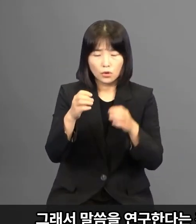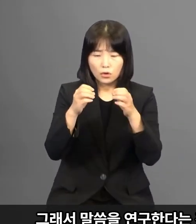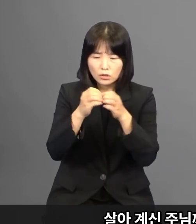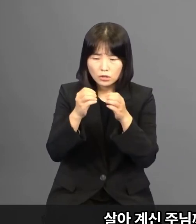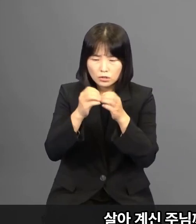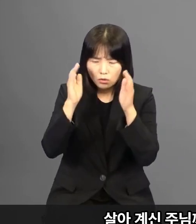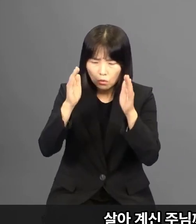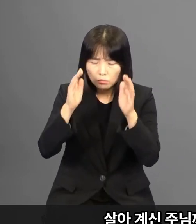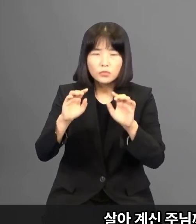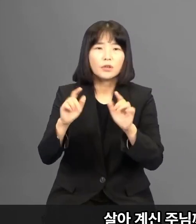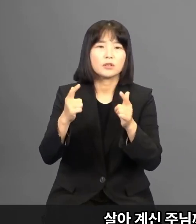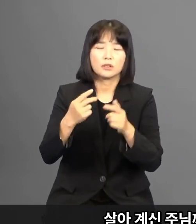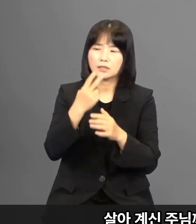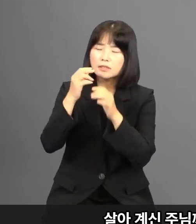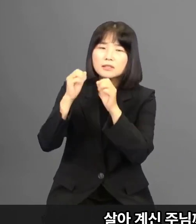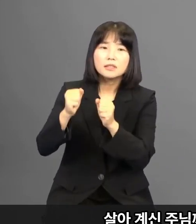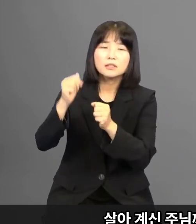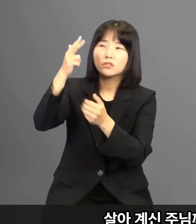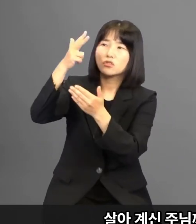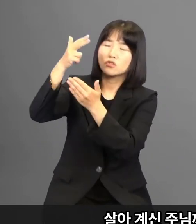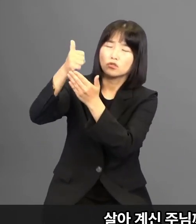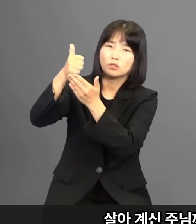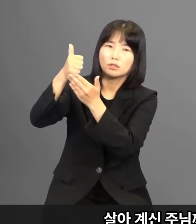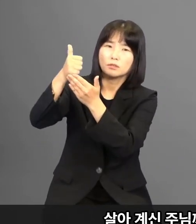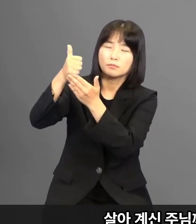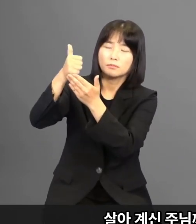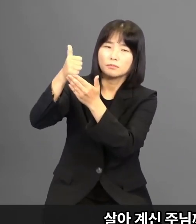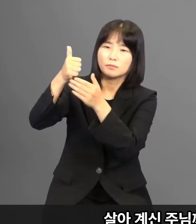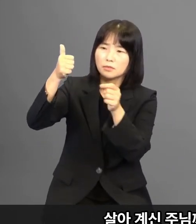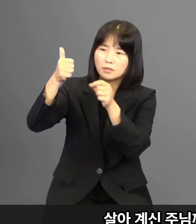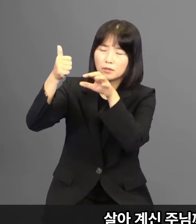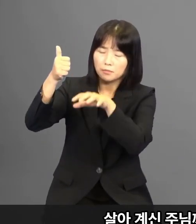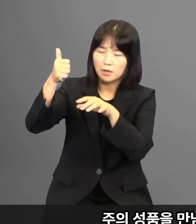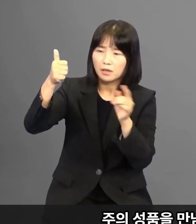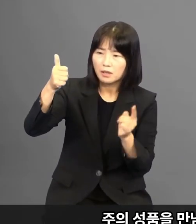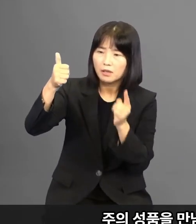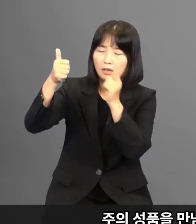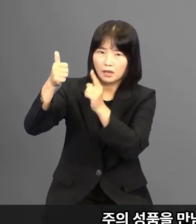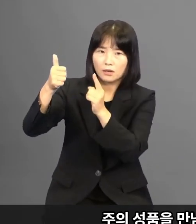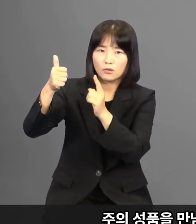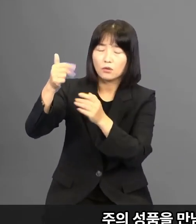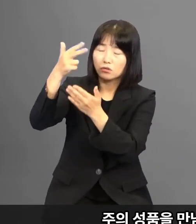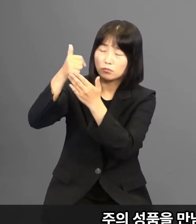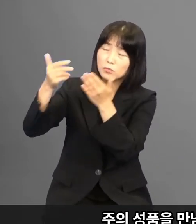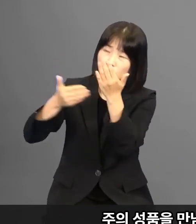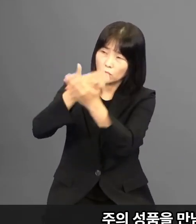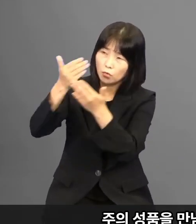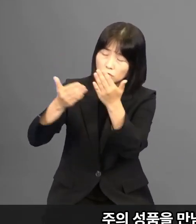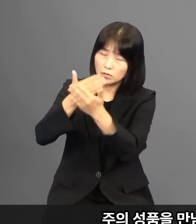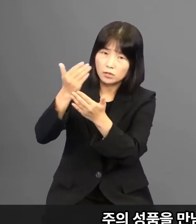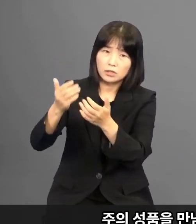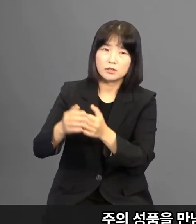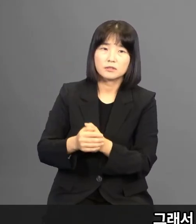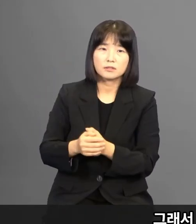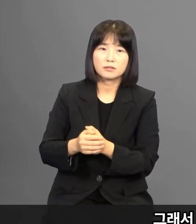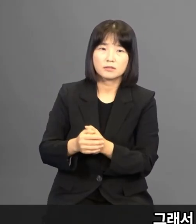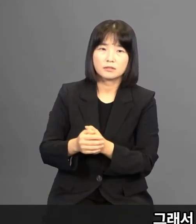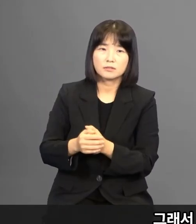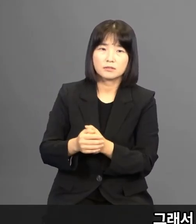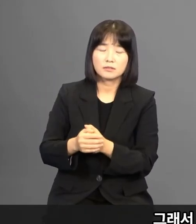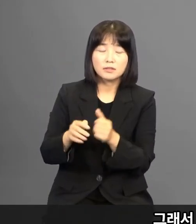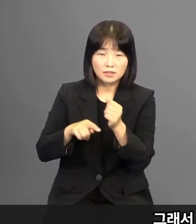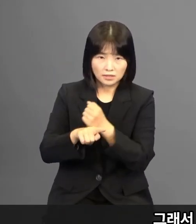아니라 살아계신 주님께 나아가고 주님과 교제하고 주의 성품을 만남을 통해 알게 된다는 것이죠.